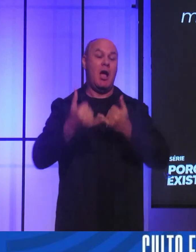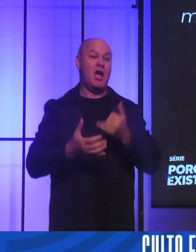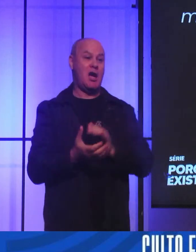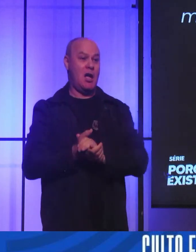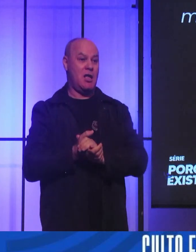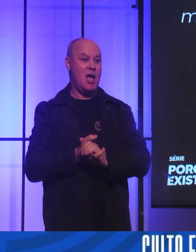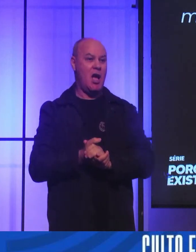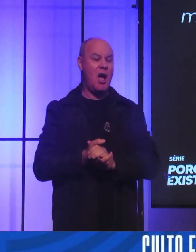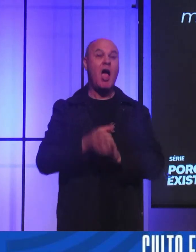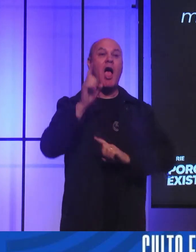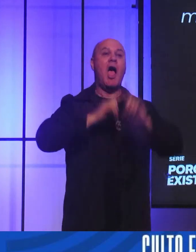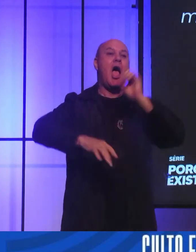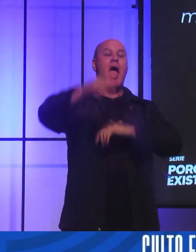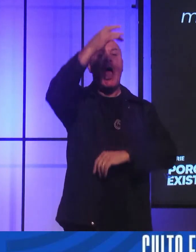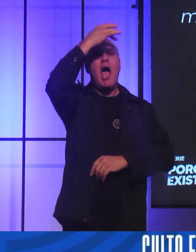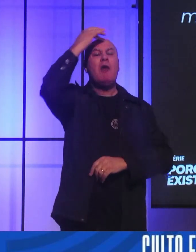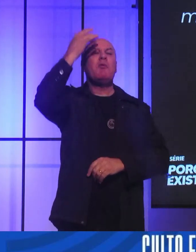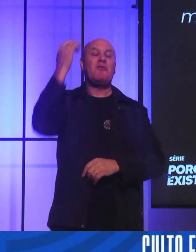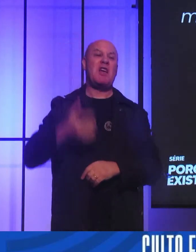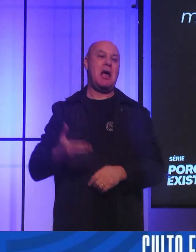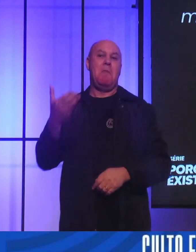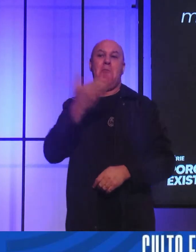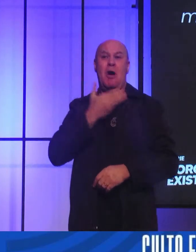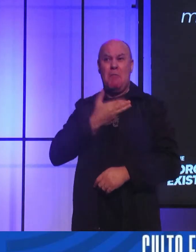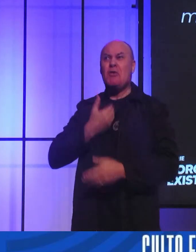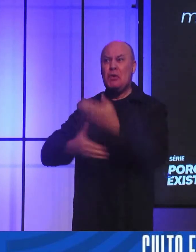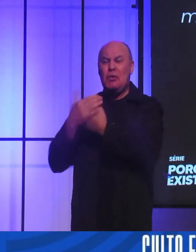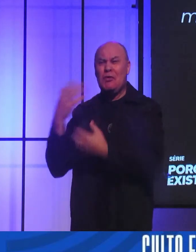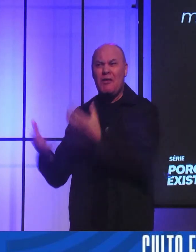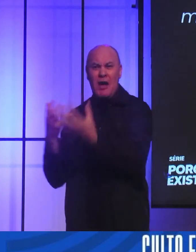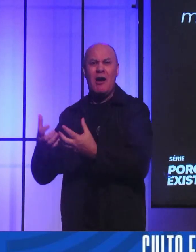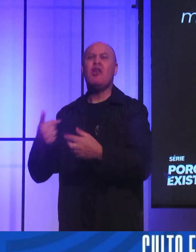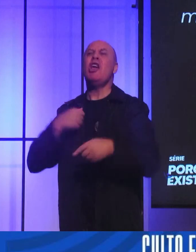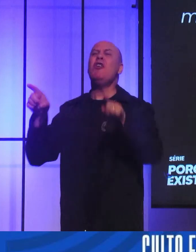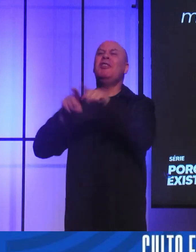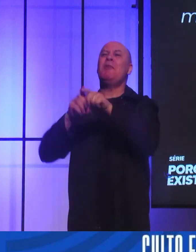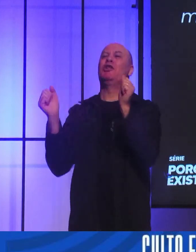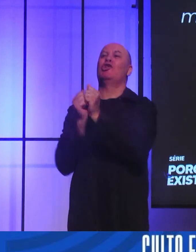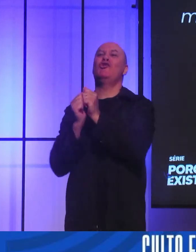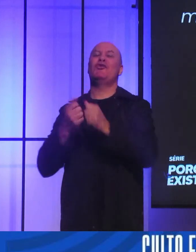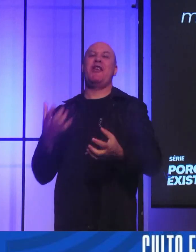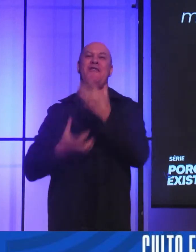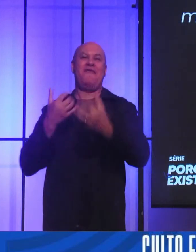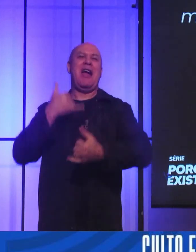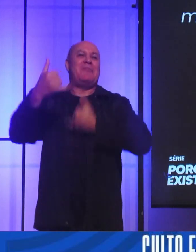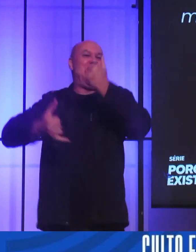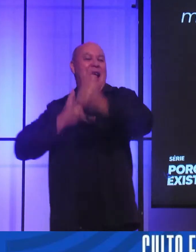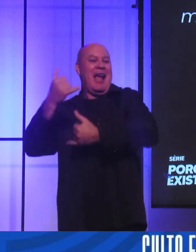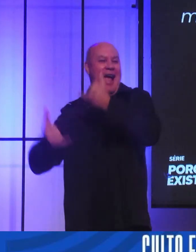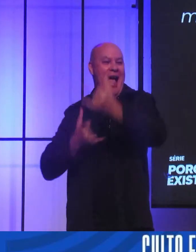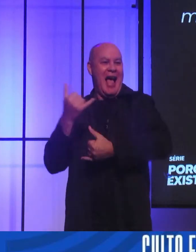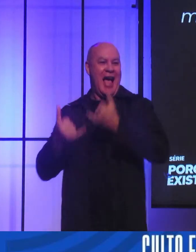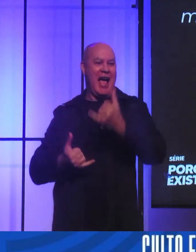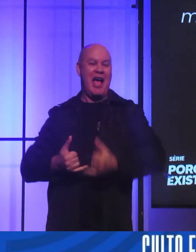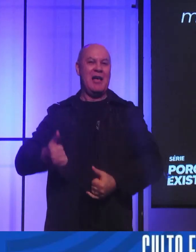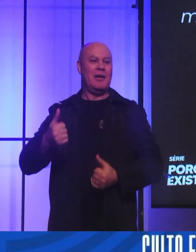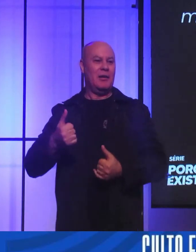então eu vou para o inferno junto. Lá nós vamos fazer uma zoeirada. Não existe amigos no